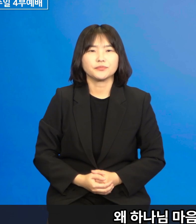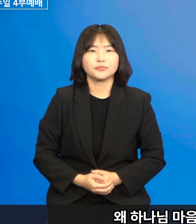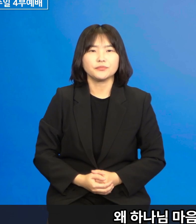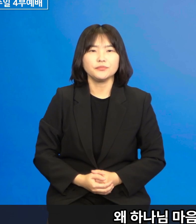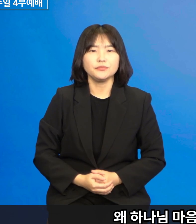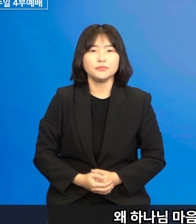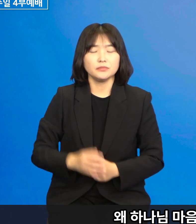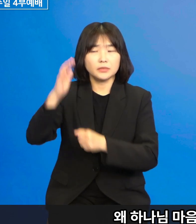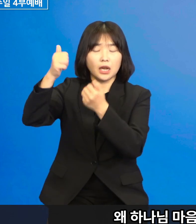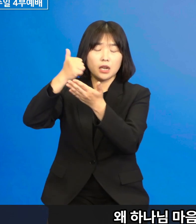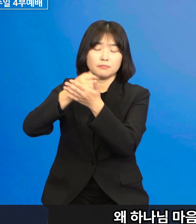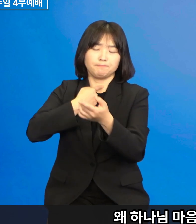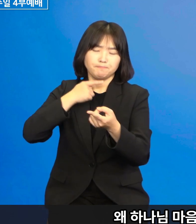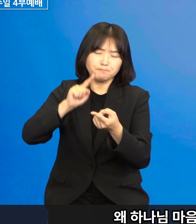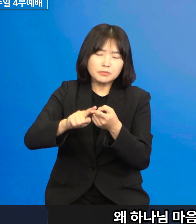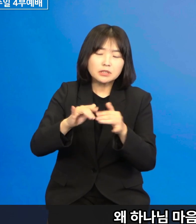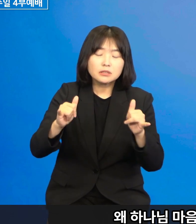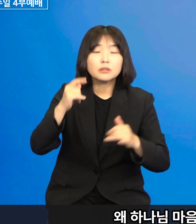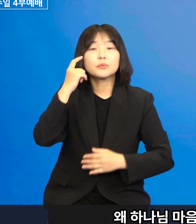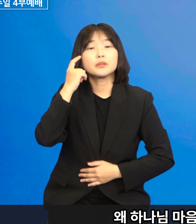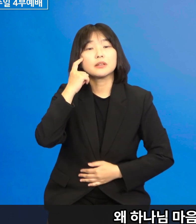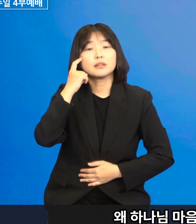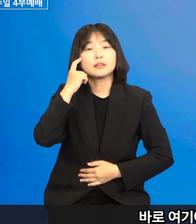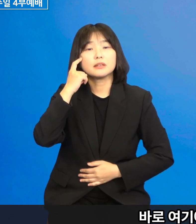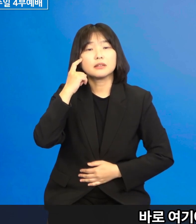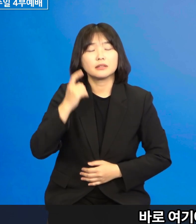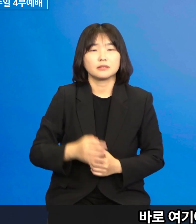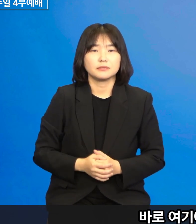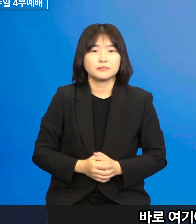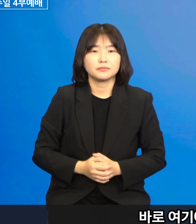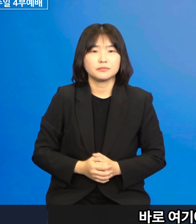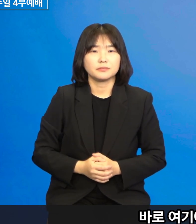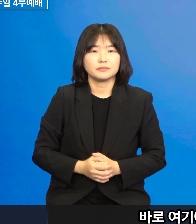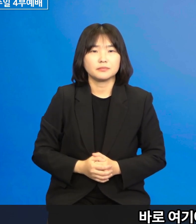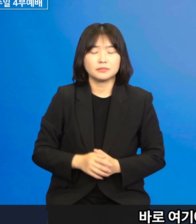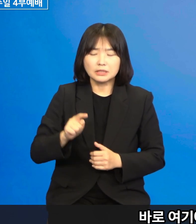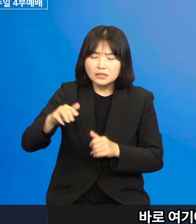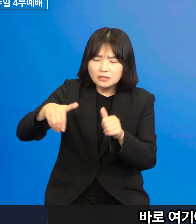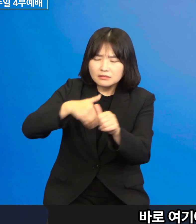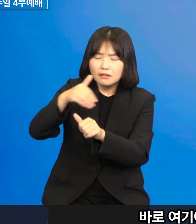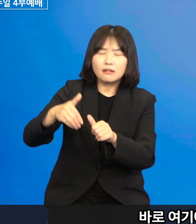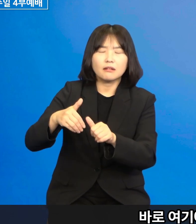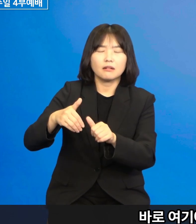왜 하나님 마음에 맞는 사람일까요? 바로 여기에서 다른 거예요.